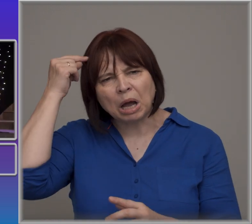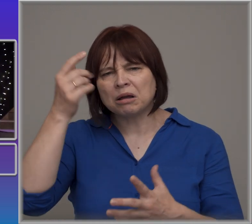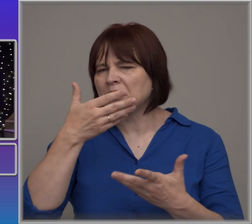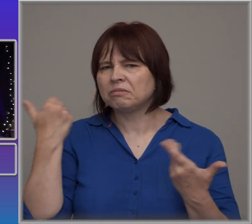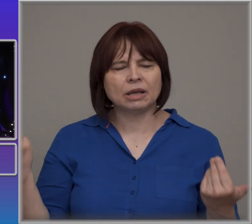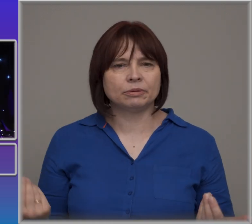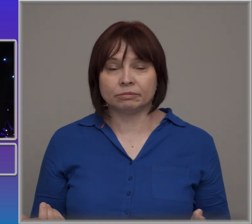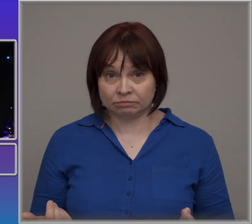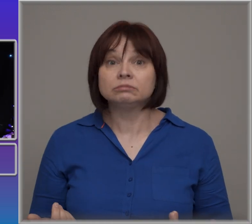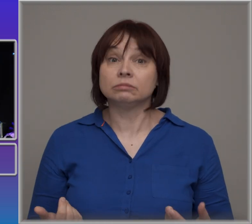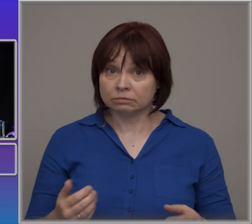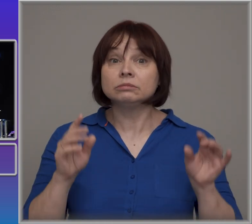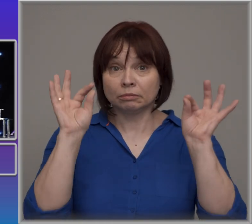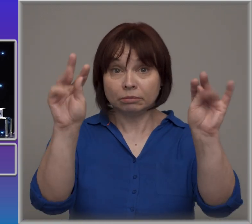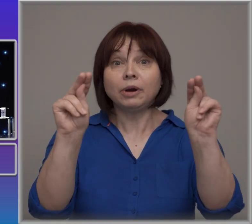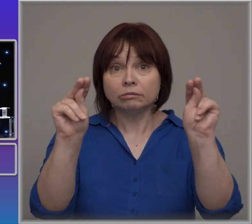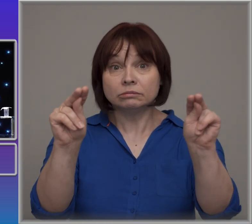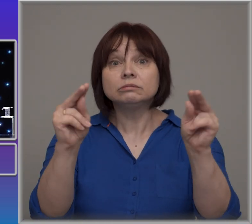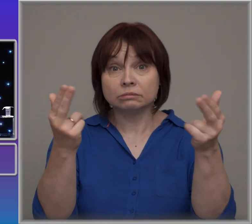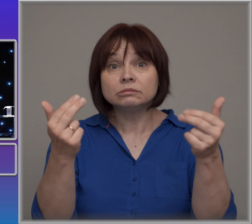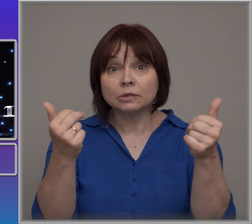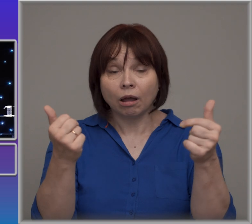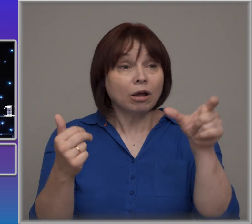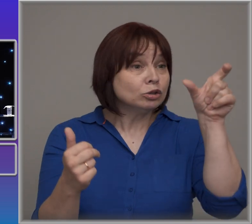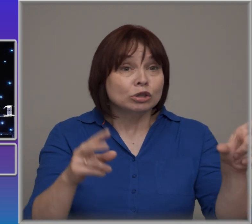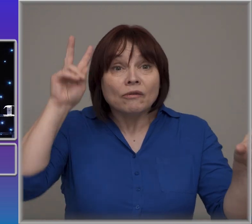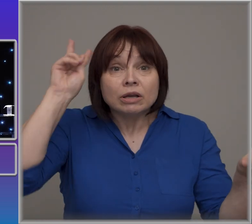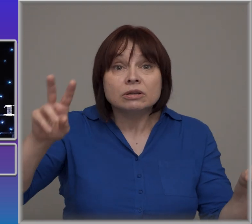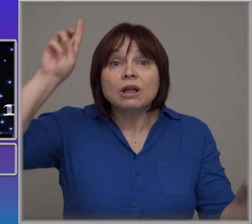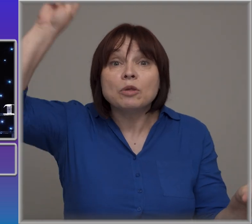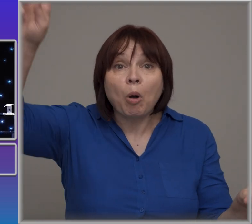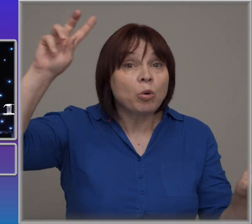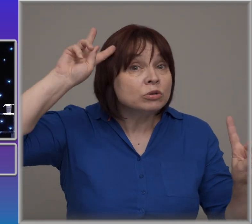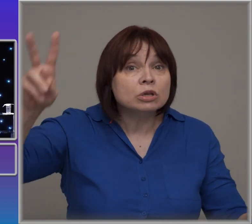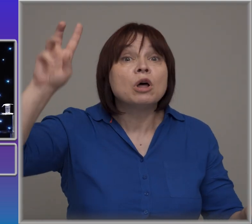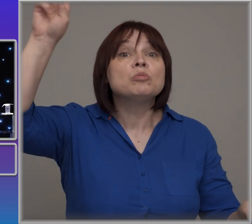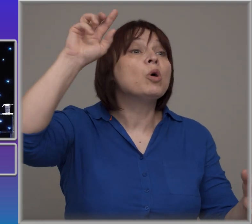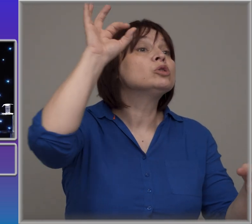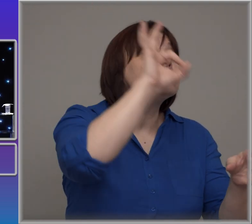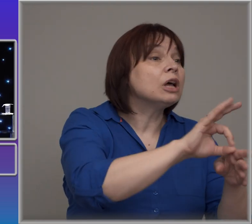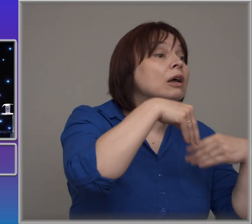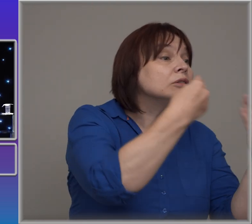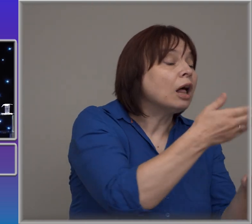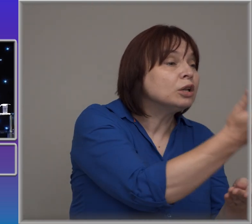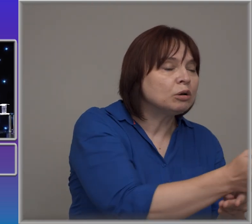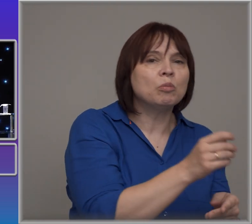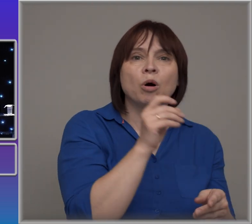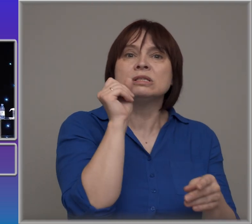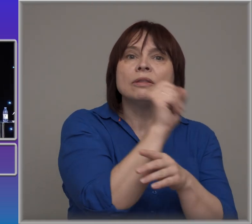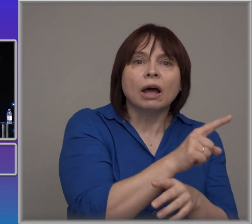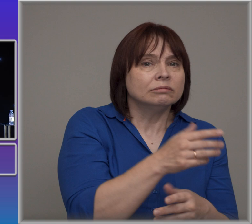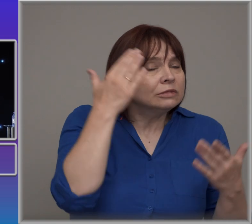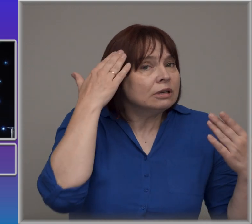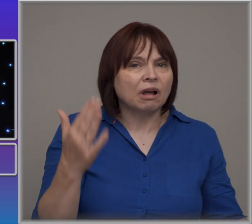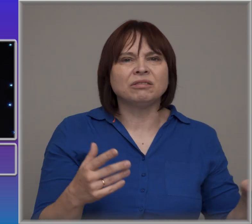жизнь превращается в бессмысленную, в пустоту и в суету. Вы знаете, очень многие атеисты, если